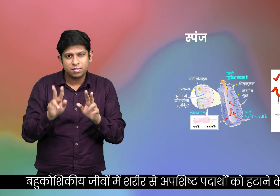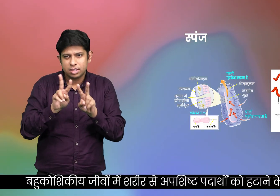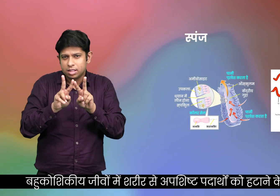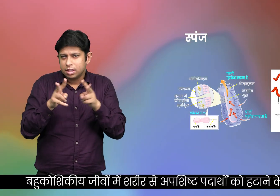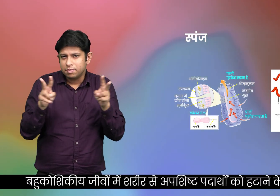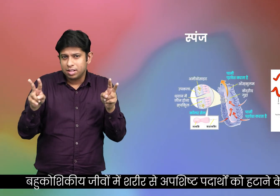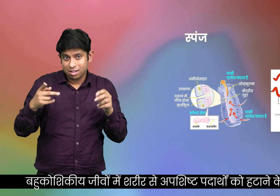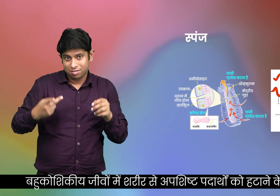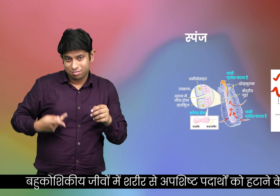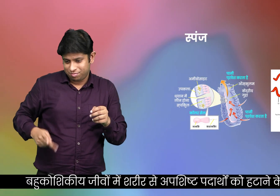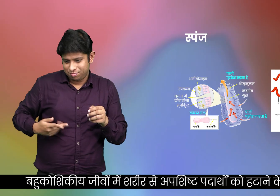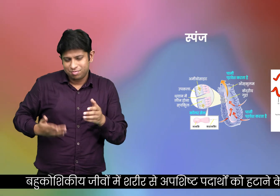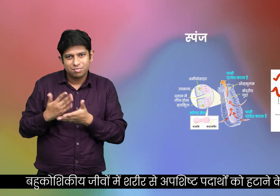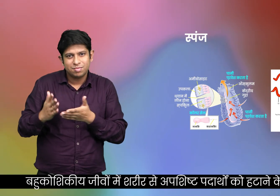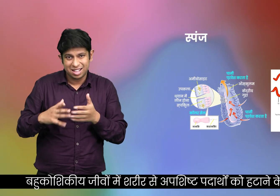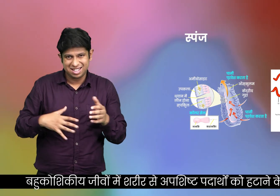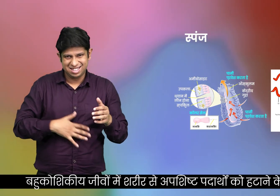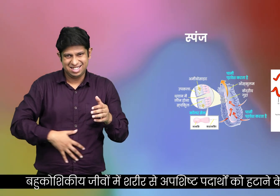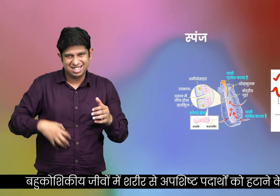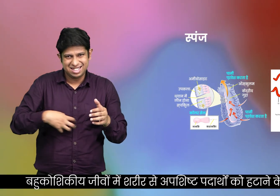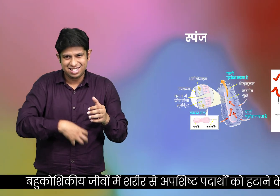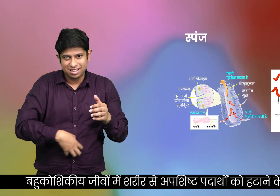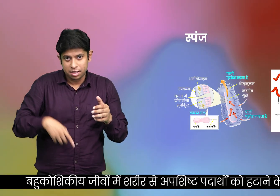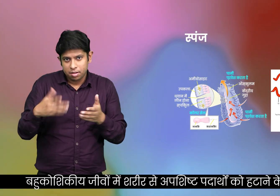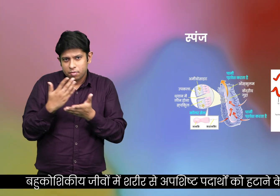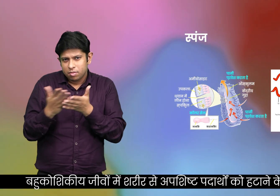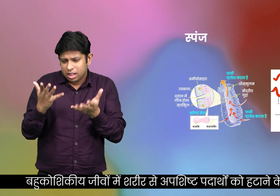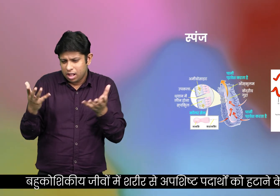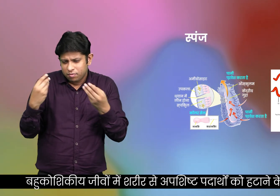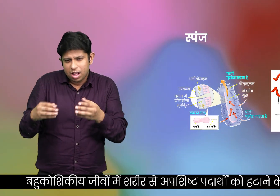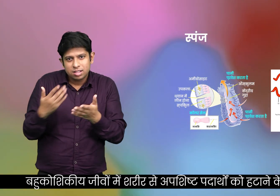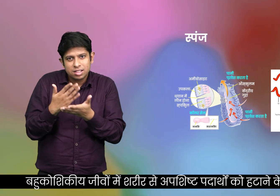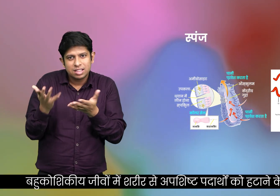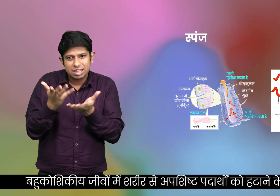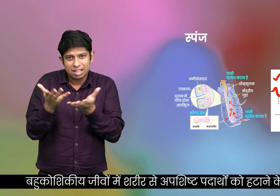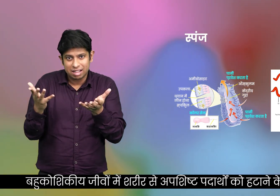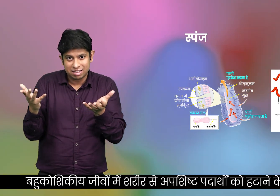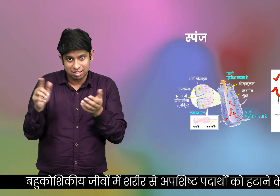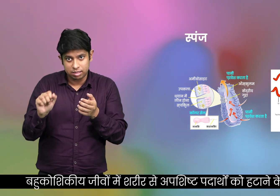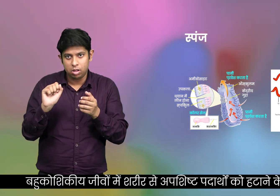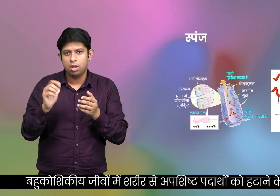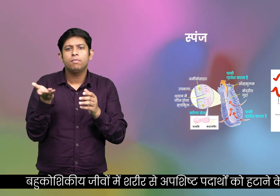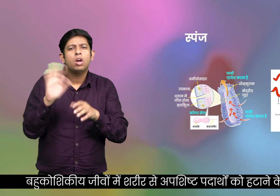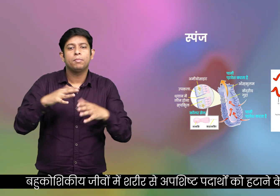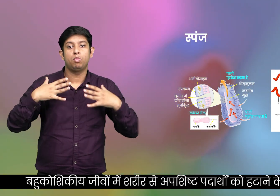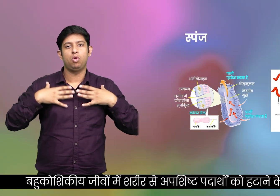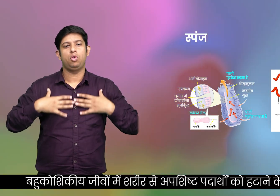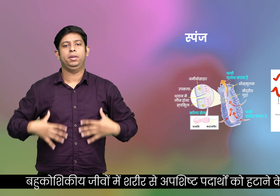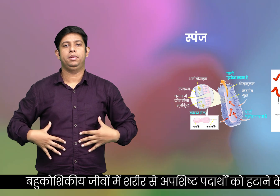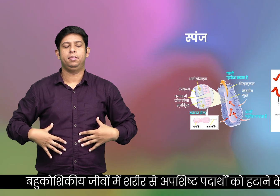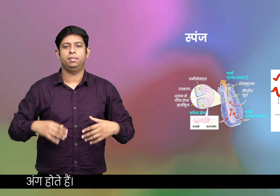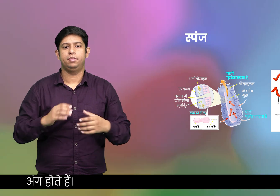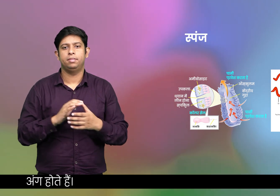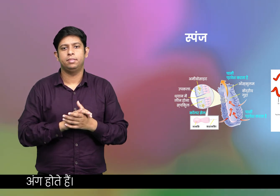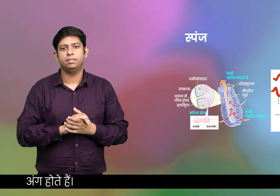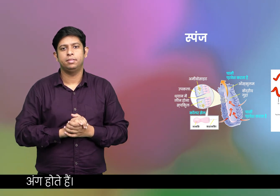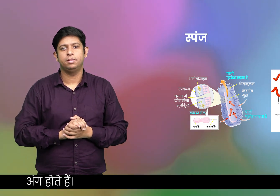से अपशिष्ट पदार्थों को हटाने के लिए विभिन्न उत्सर्जन अंग होते हैं।